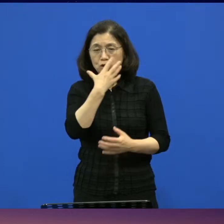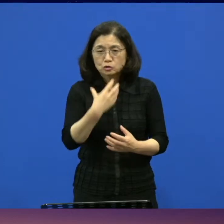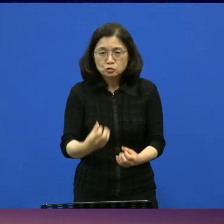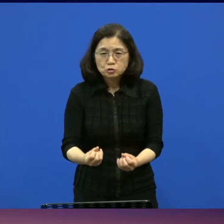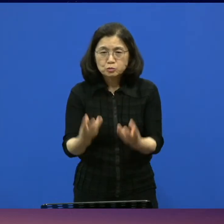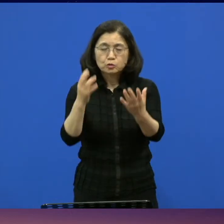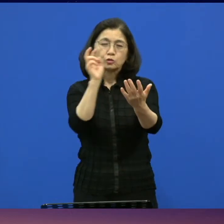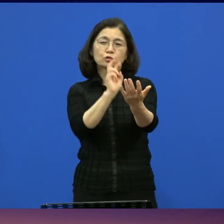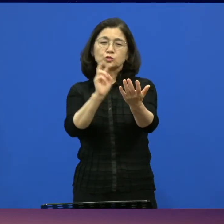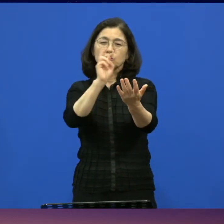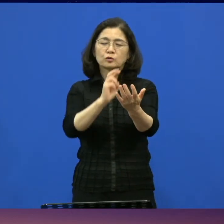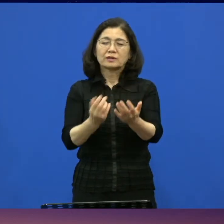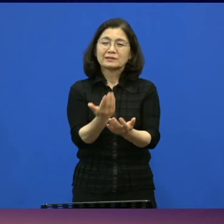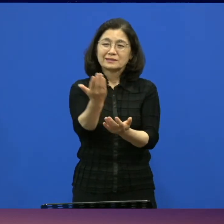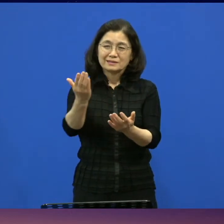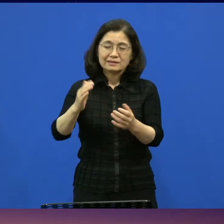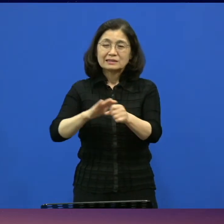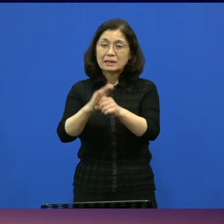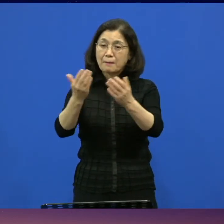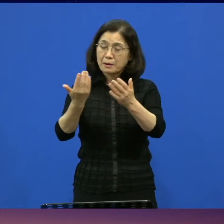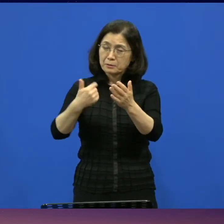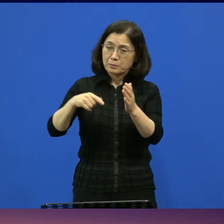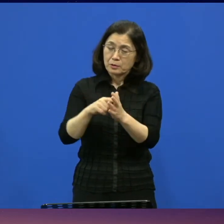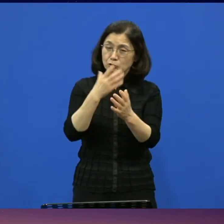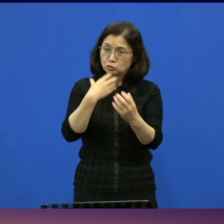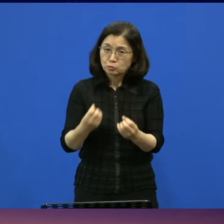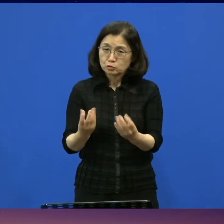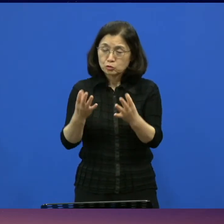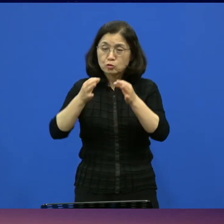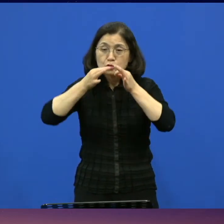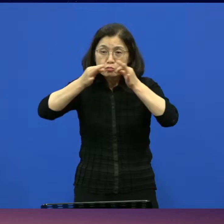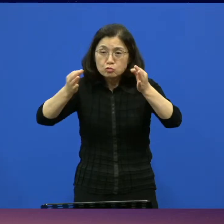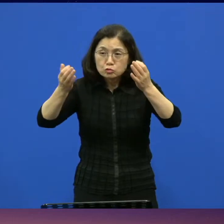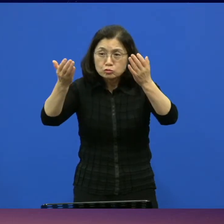그래서 어떤 사람은 하나님의 사랑마저도 의심하는 거예요.